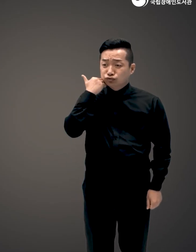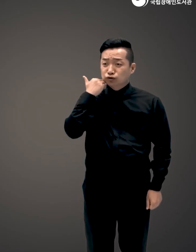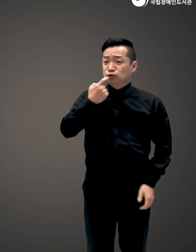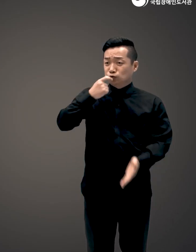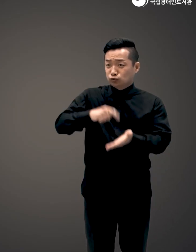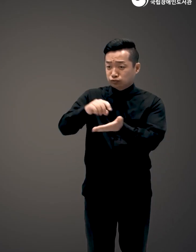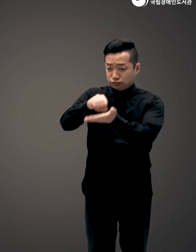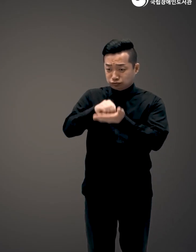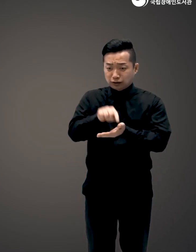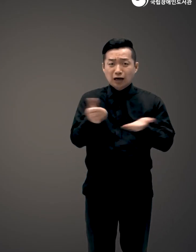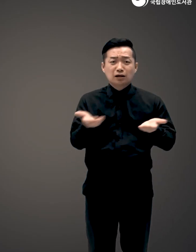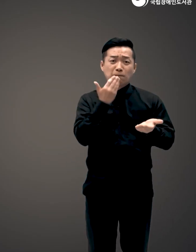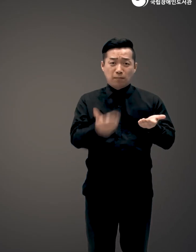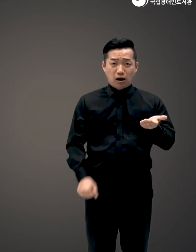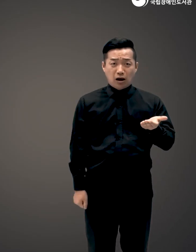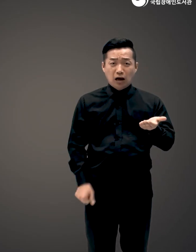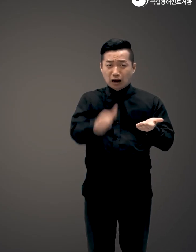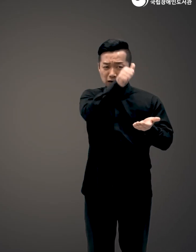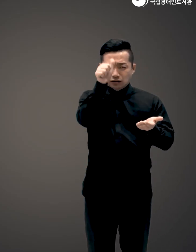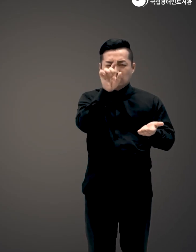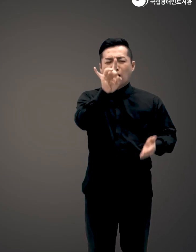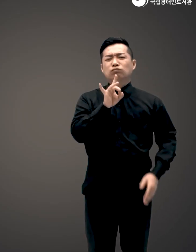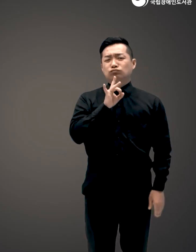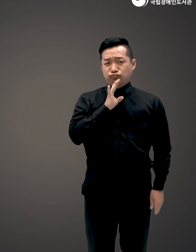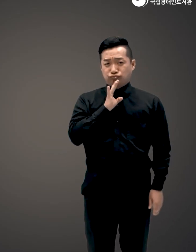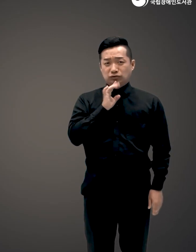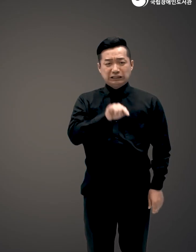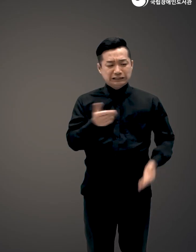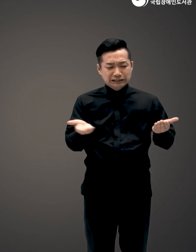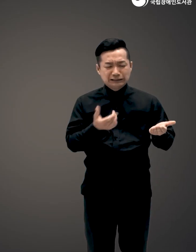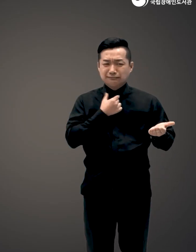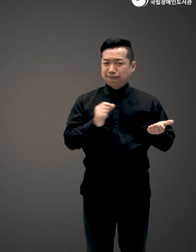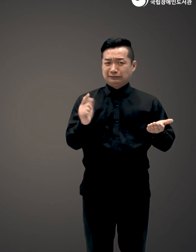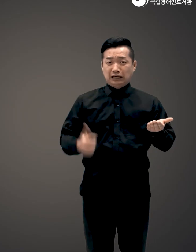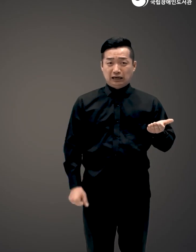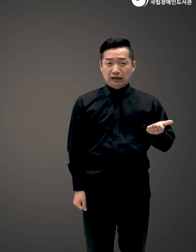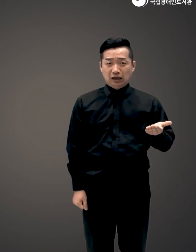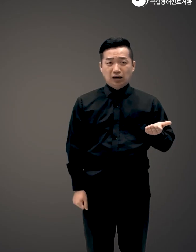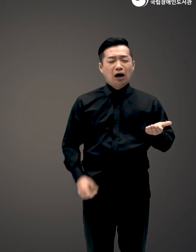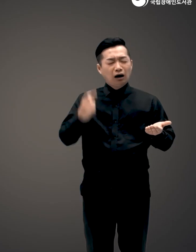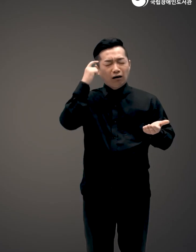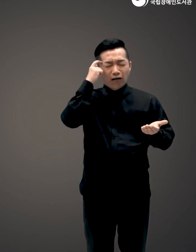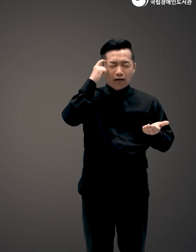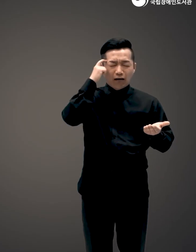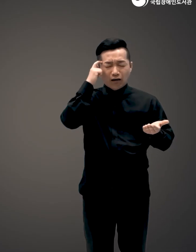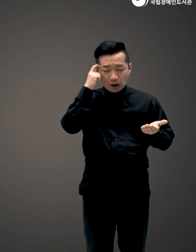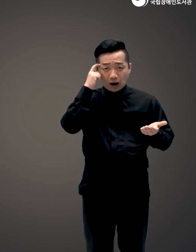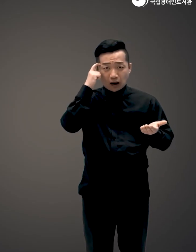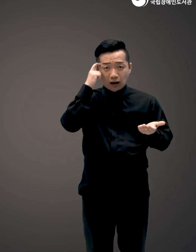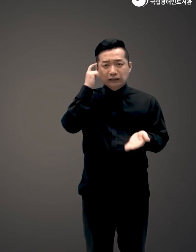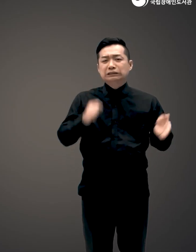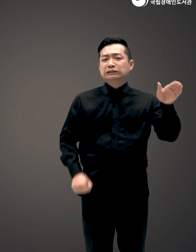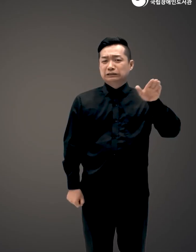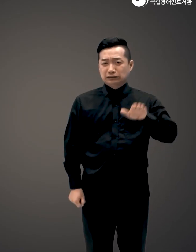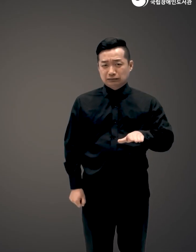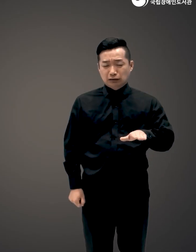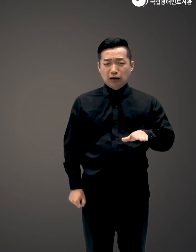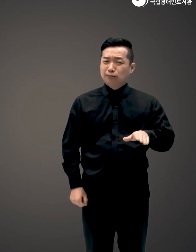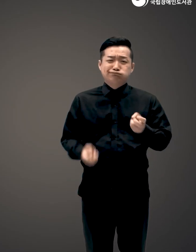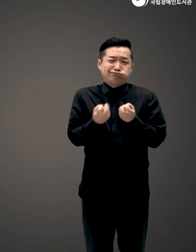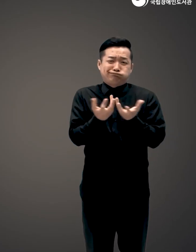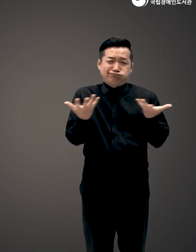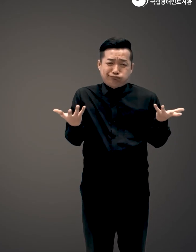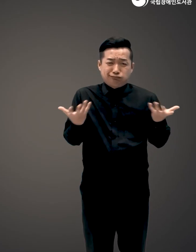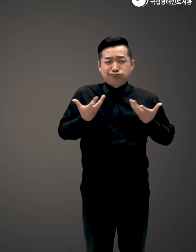아니어도 누구나 할 수 있는데 뭘. 한 번뿐인 인생 이런 일엔 손대고 싶지 않아. 이런 생각을 하면서도 고민해봤자 별